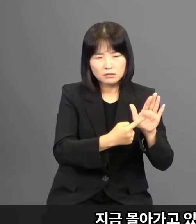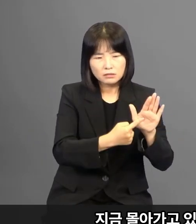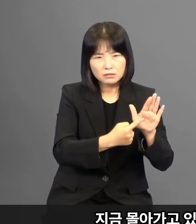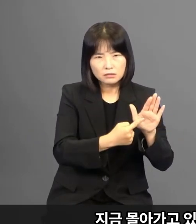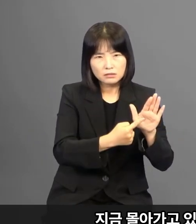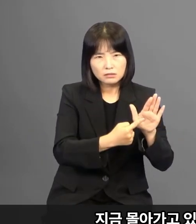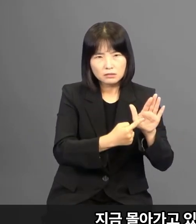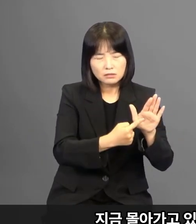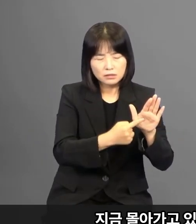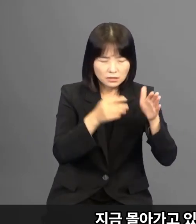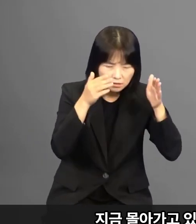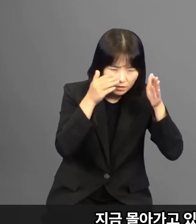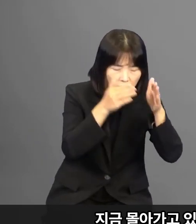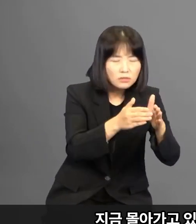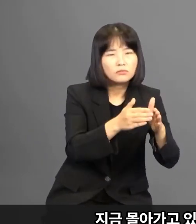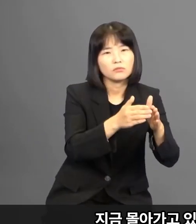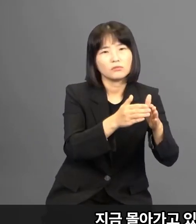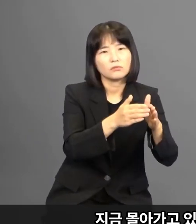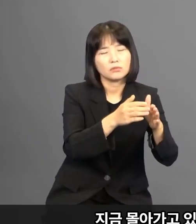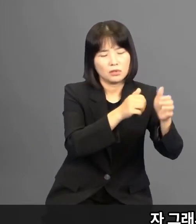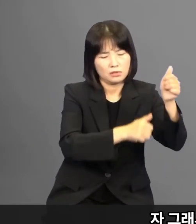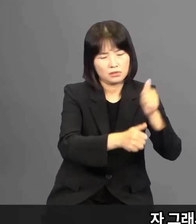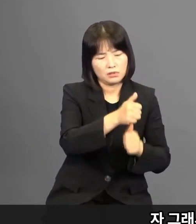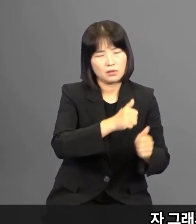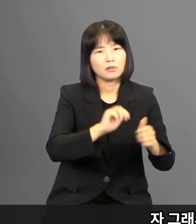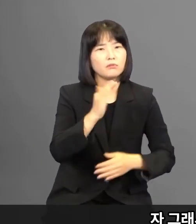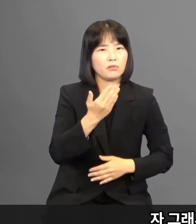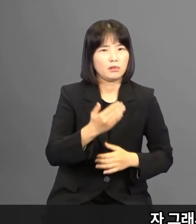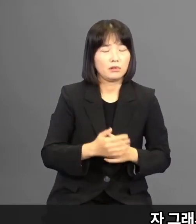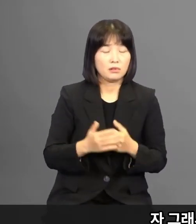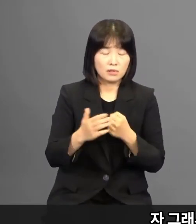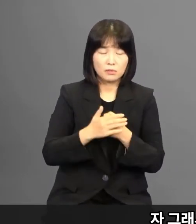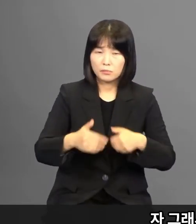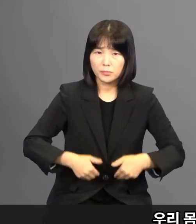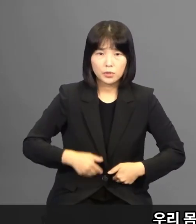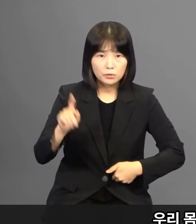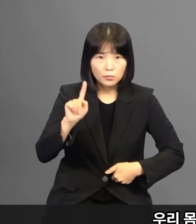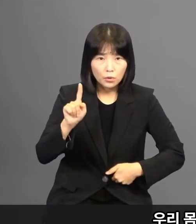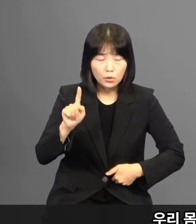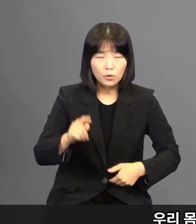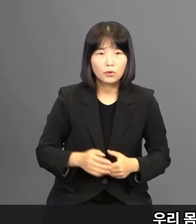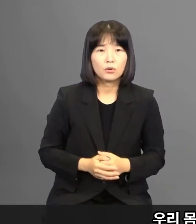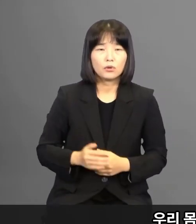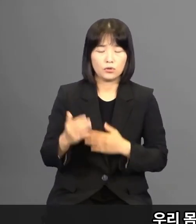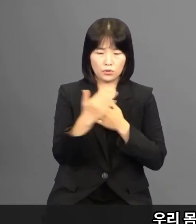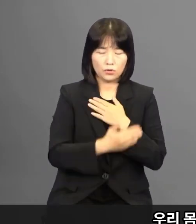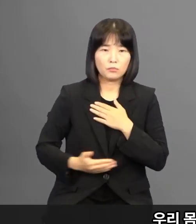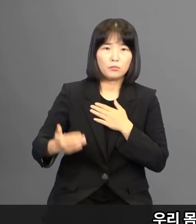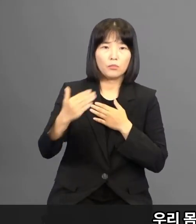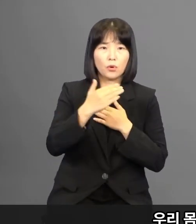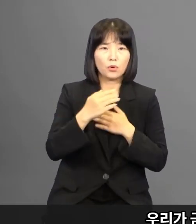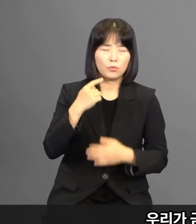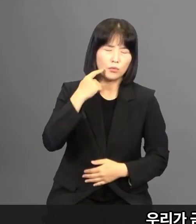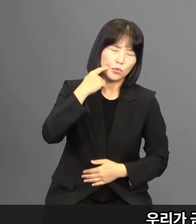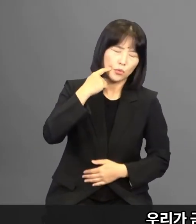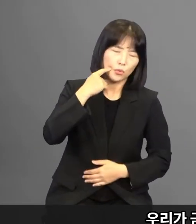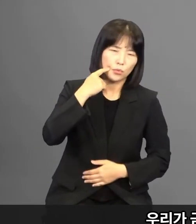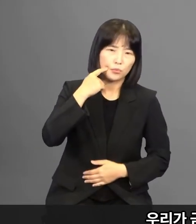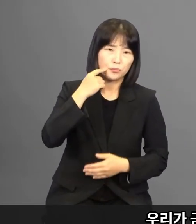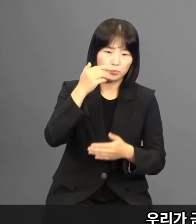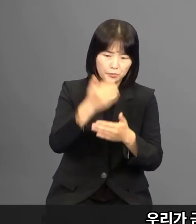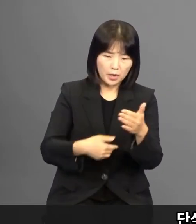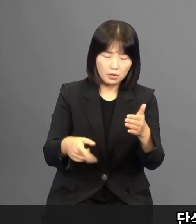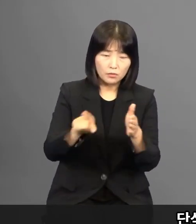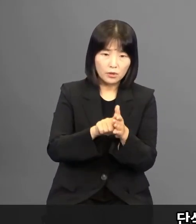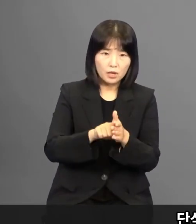있다라고 경고하고 있는 것이죠. 자, 그래서 뭐가 필요합니까? 우리 몸에 독소를 빼기 위해 우리가 금식할 때가